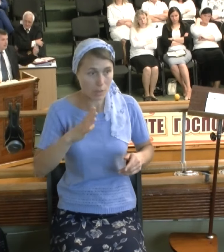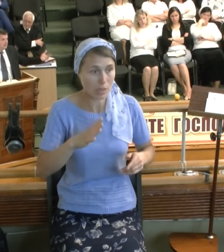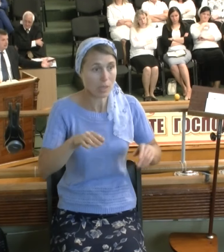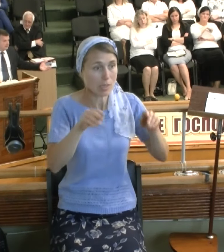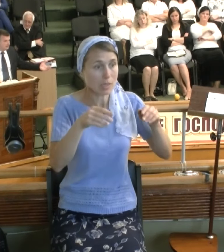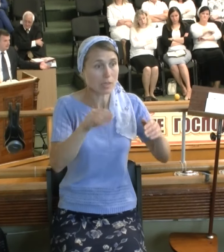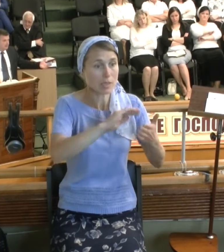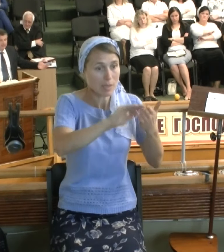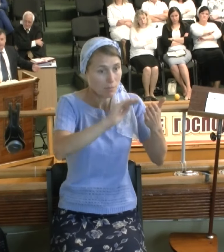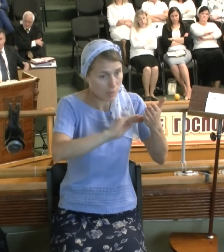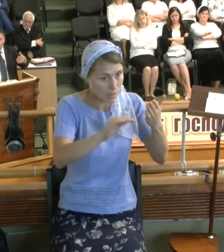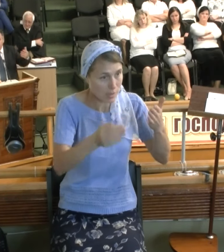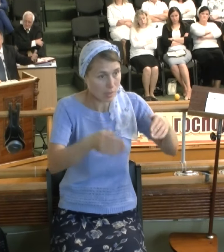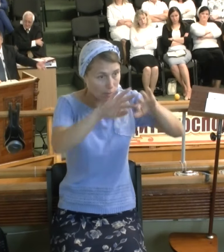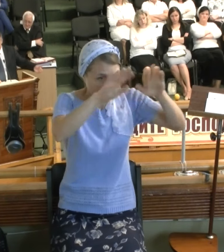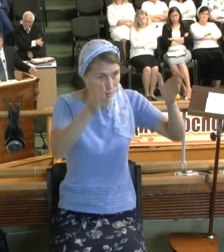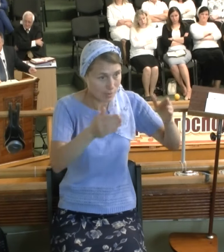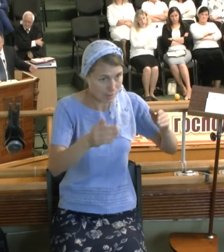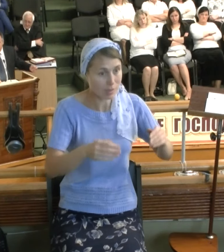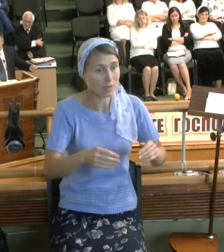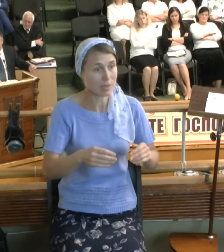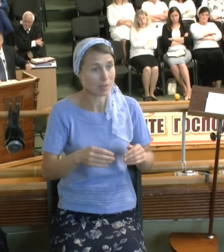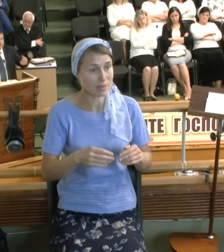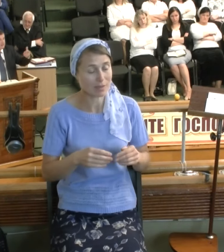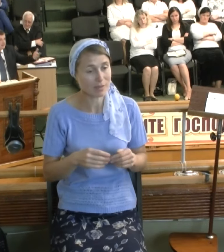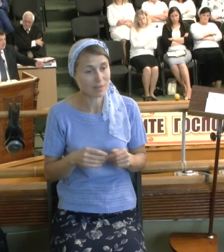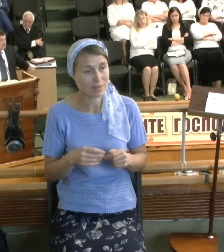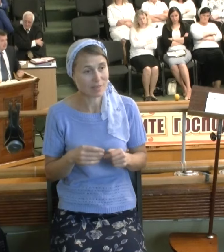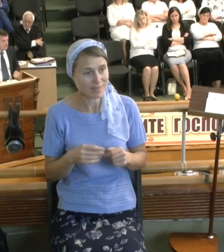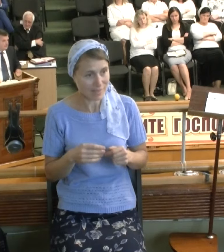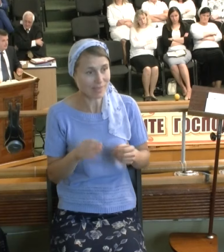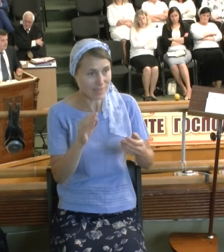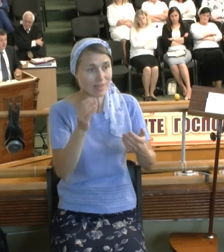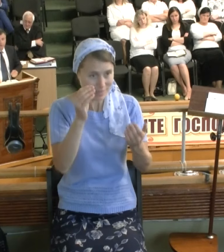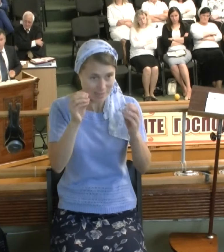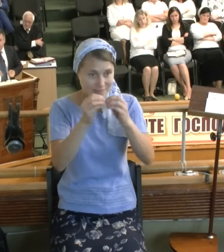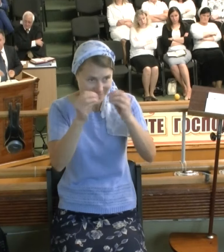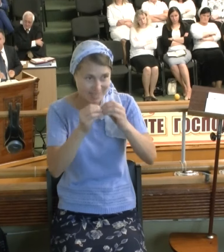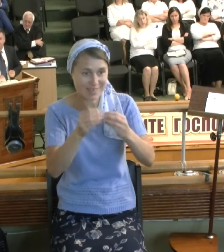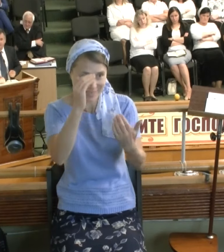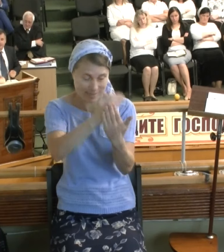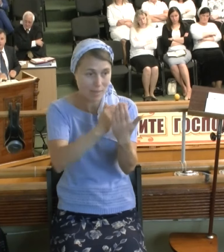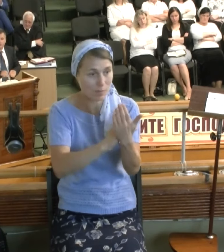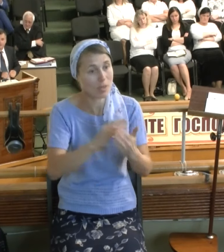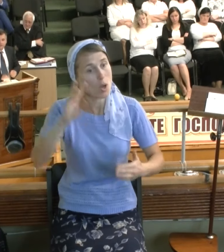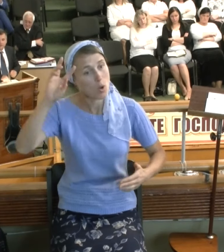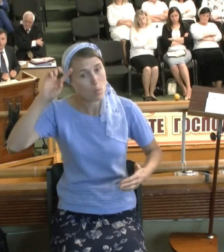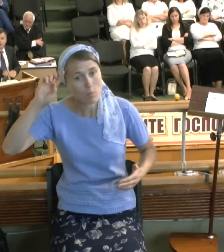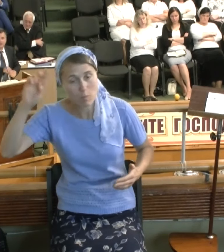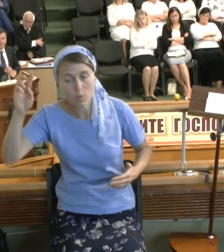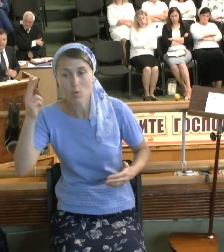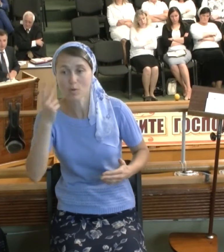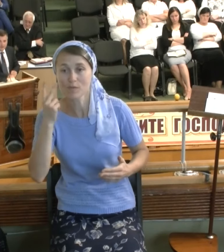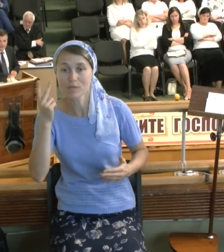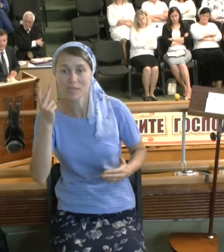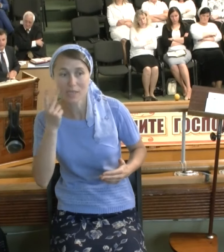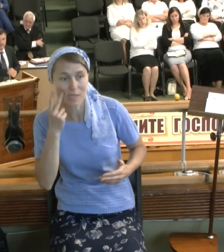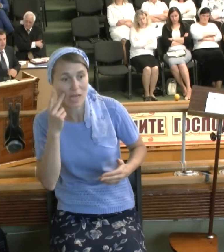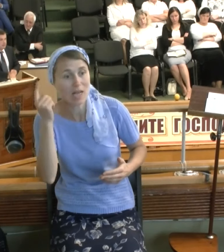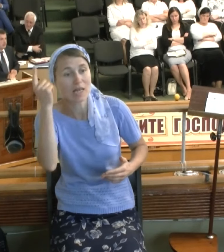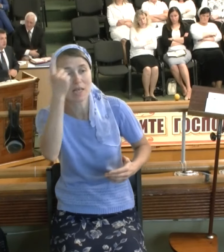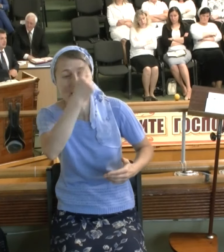«не убейте», «не прелюбодействуйте», «не крадите». Но Бог через Писание, Он всегда очень